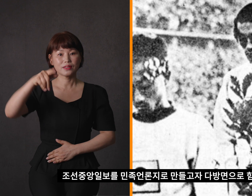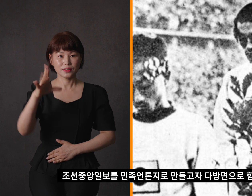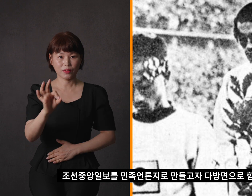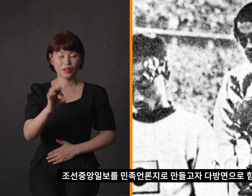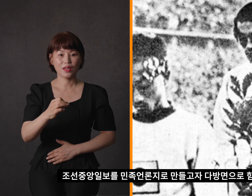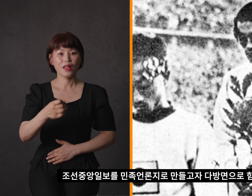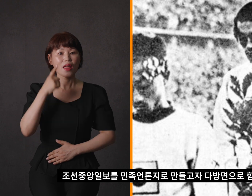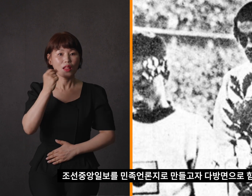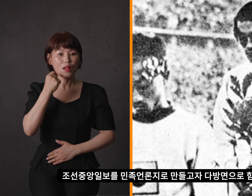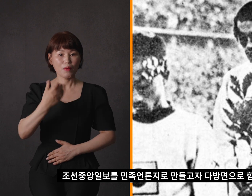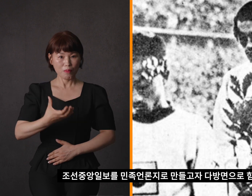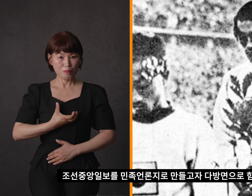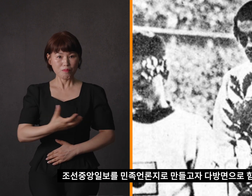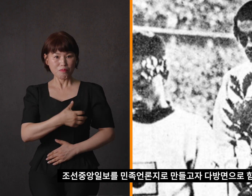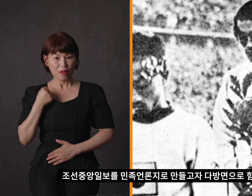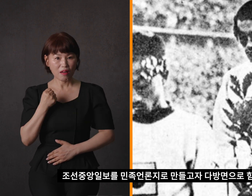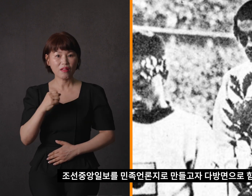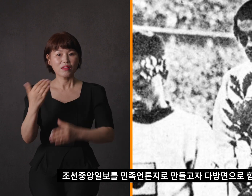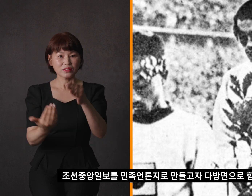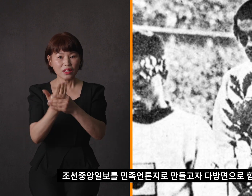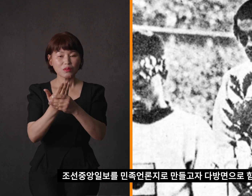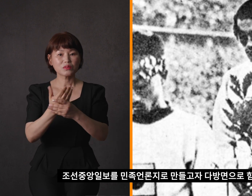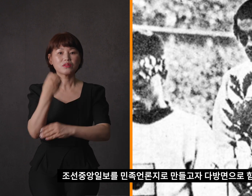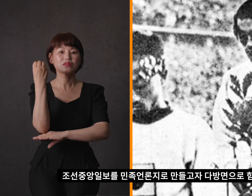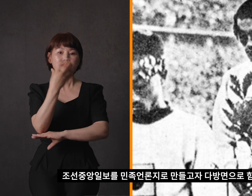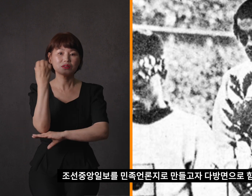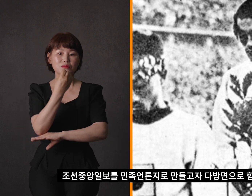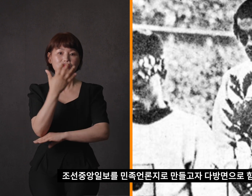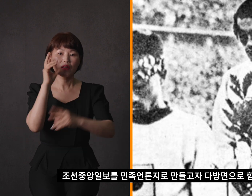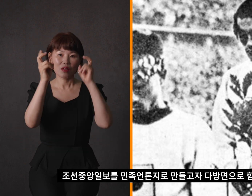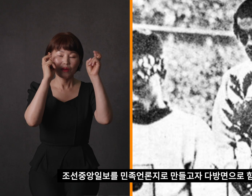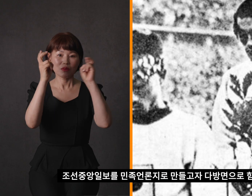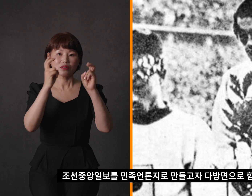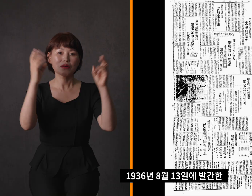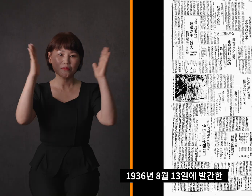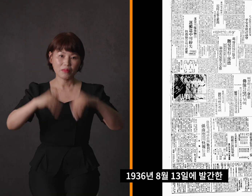조선중앙일보를 민족 언론지로 만들고자 다방면으로 힘썼습니다.